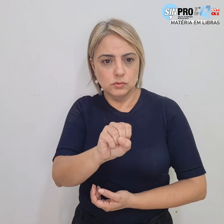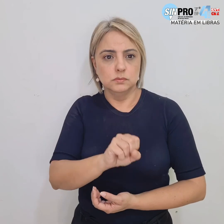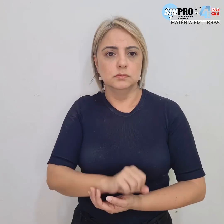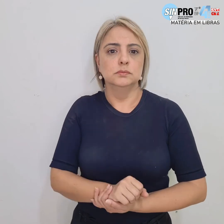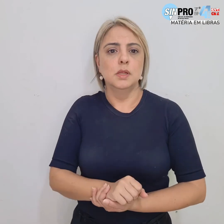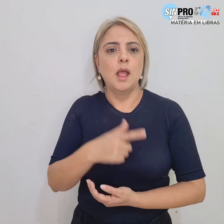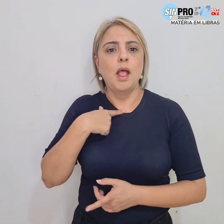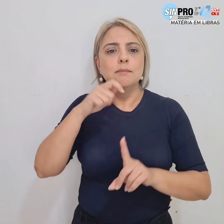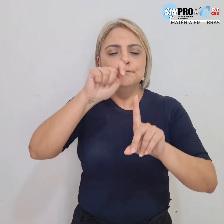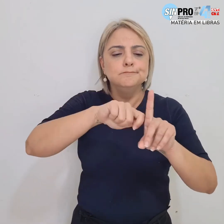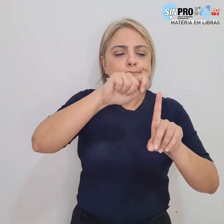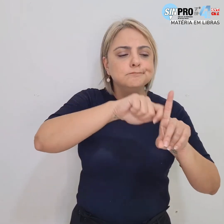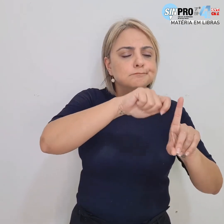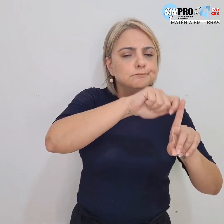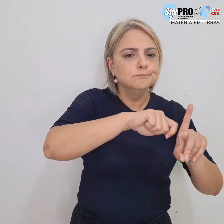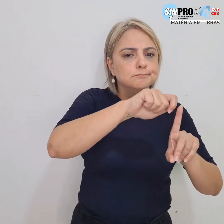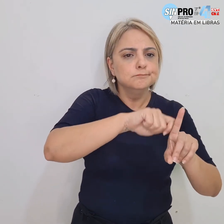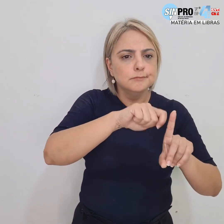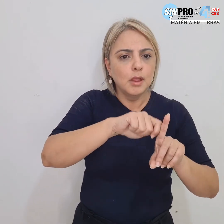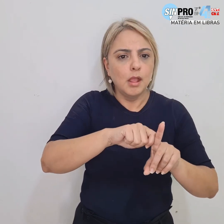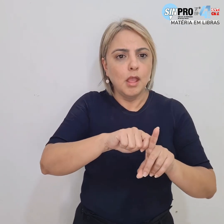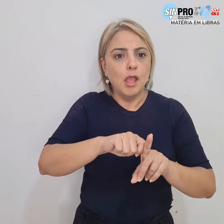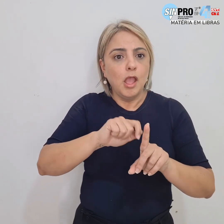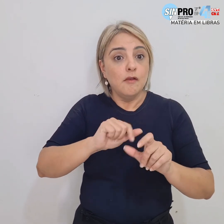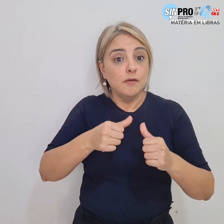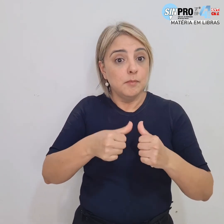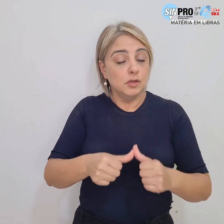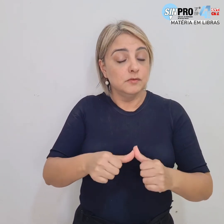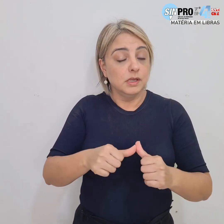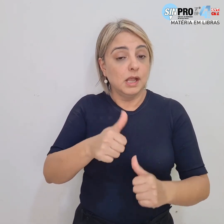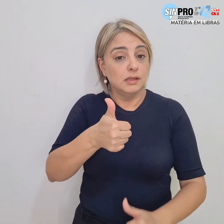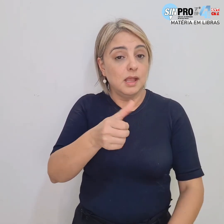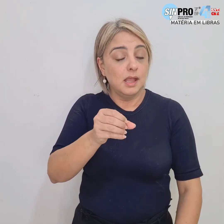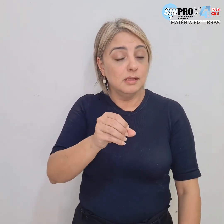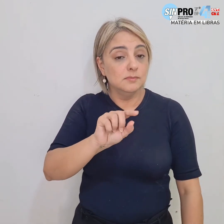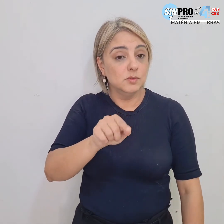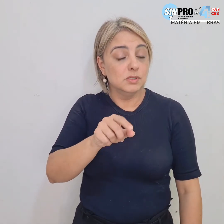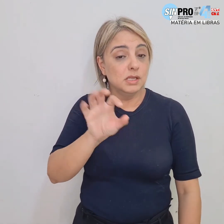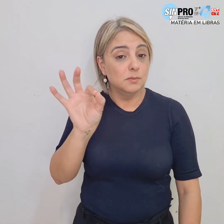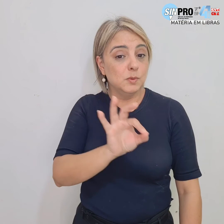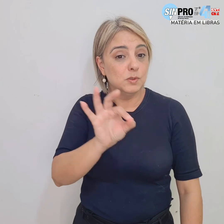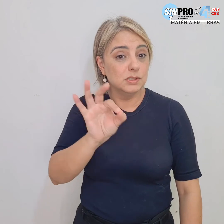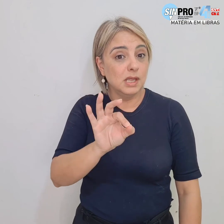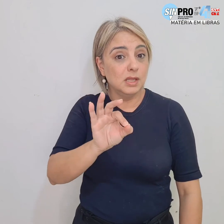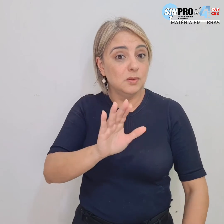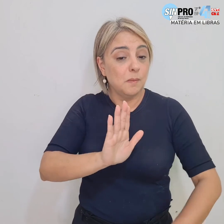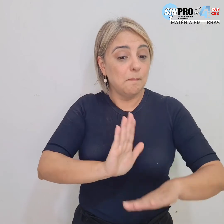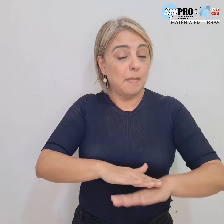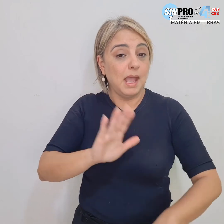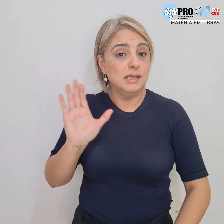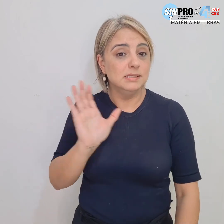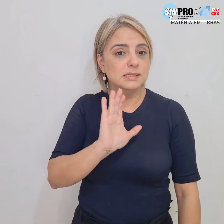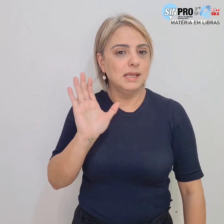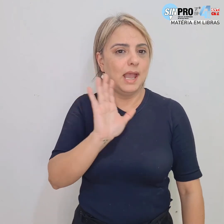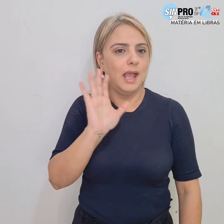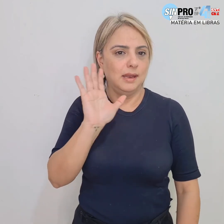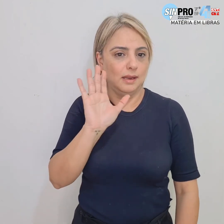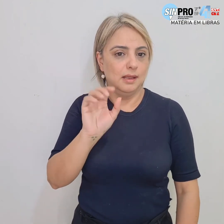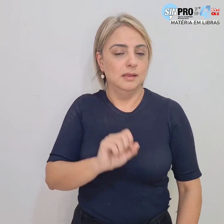as mensalidades poderão ficar até 10,5% mais altas no caso das universidades.